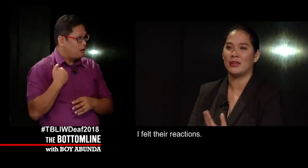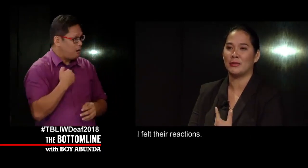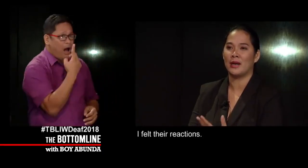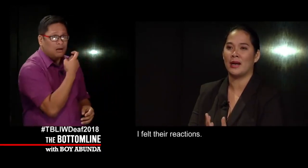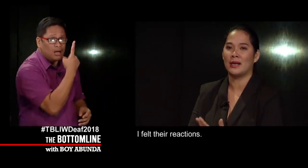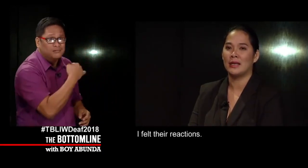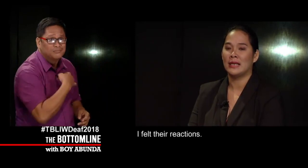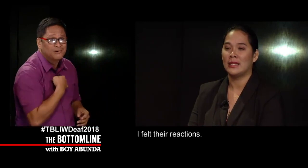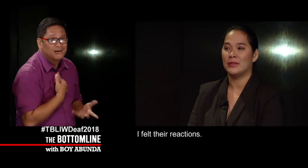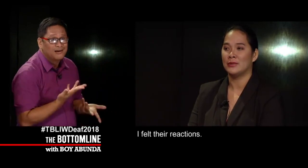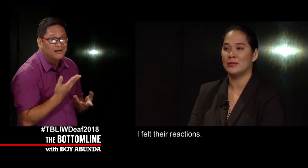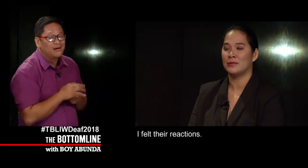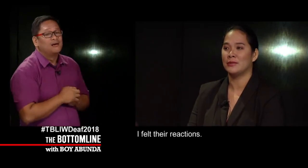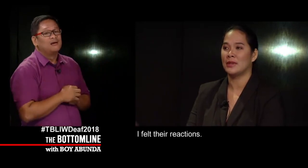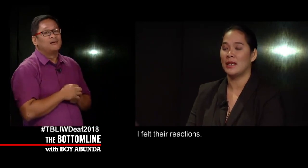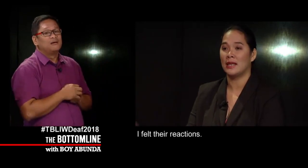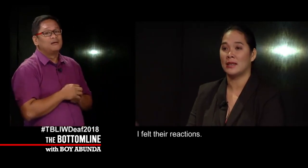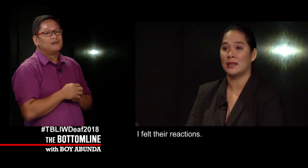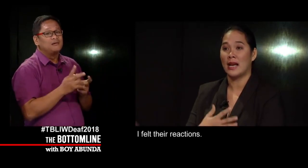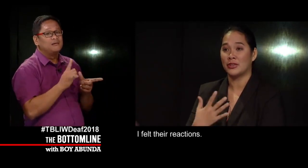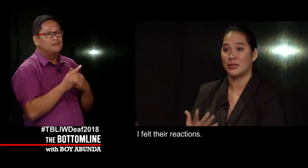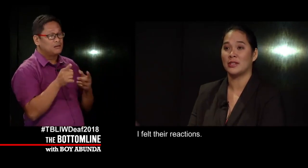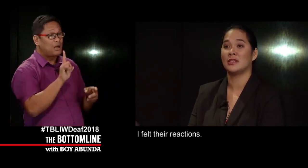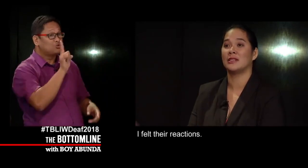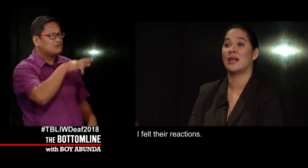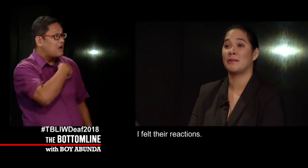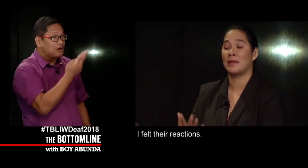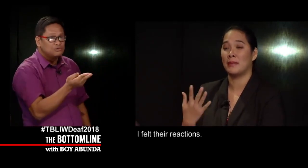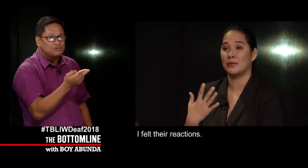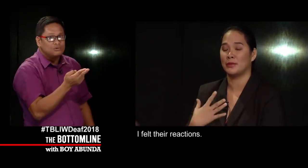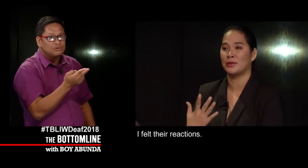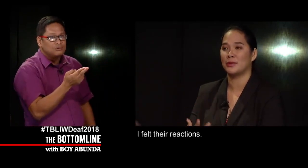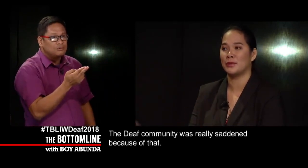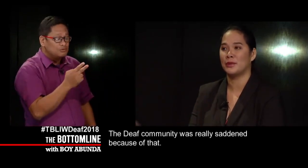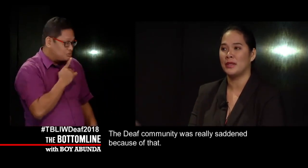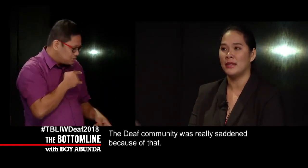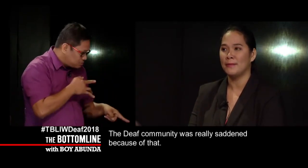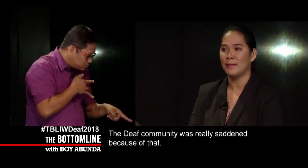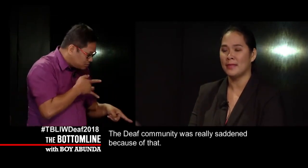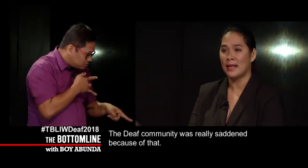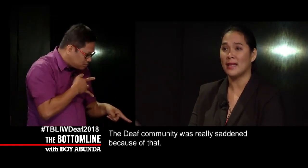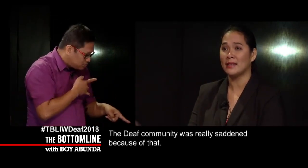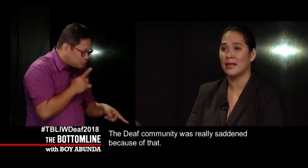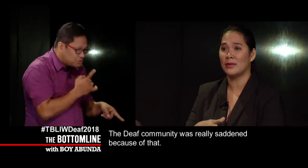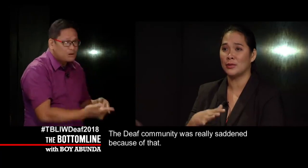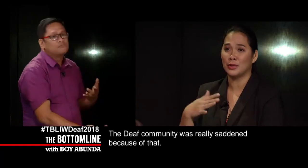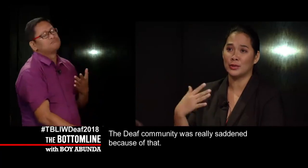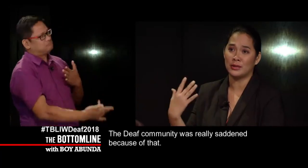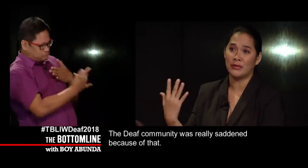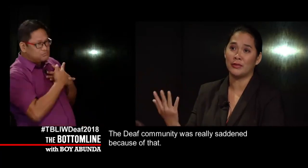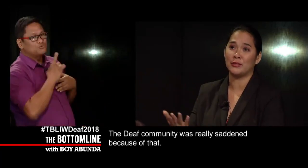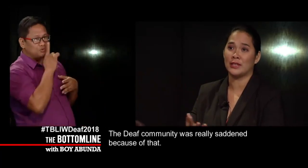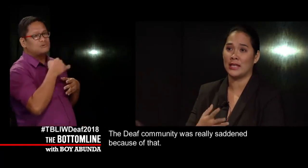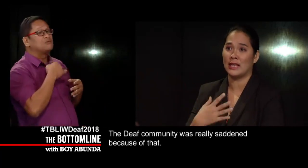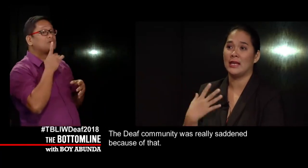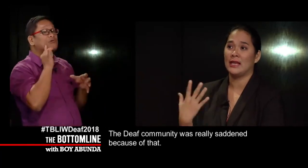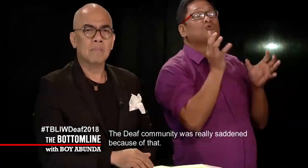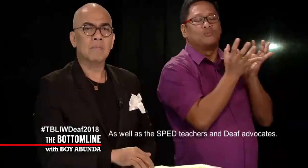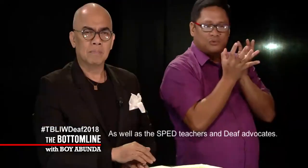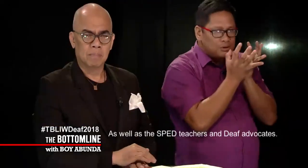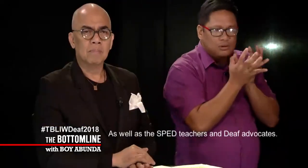nila yung kanilang reactions, naramdaman ko. So talagang nalungkot yung deaf